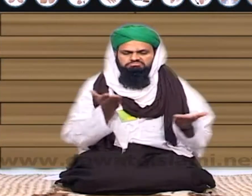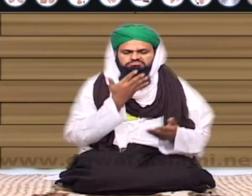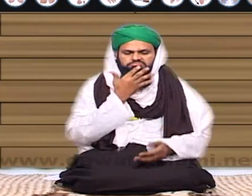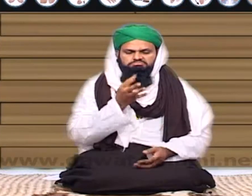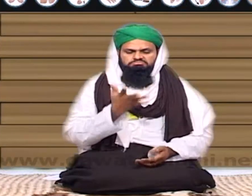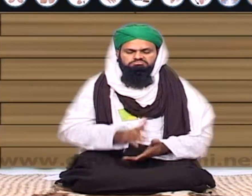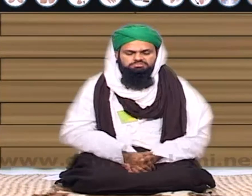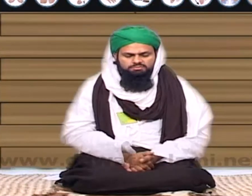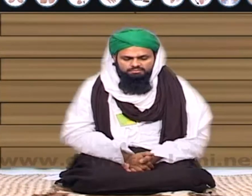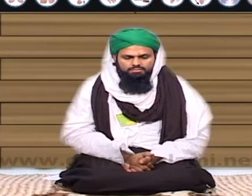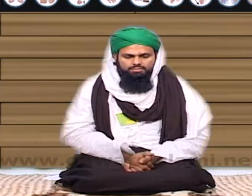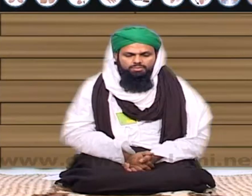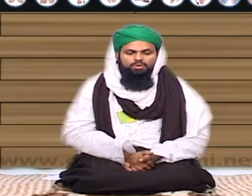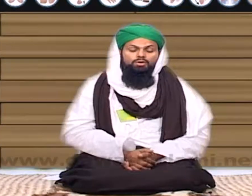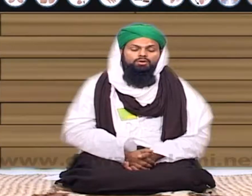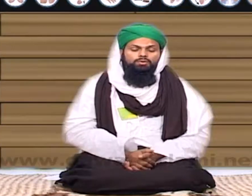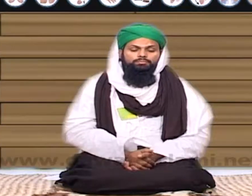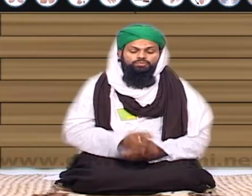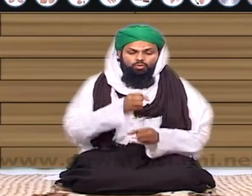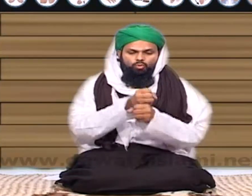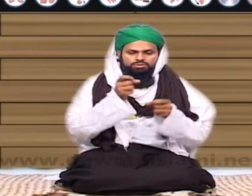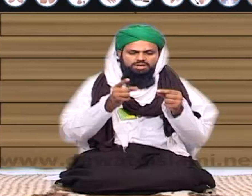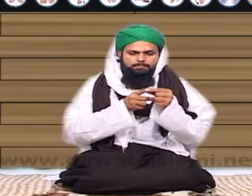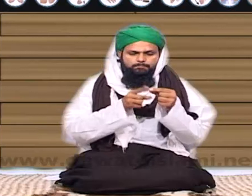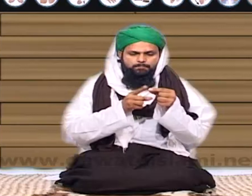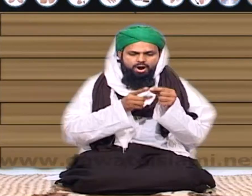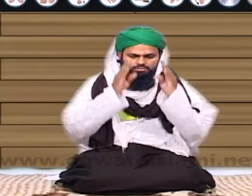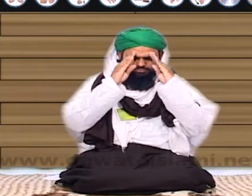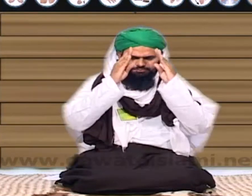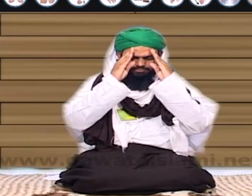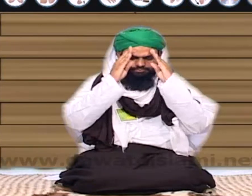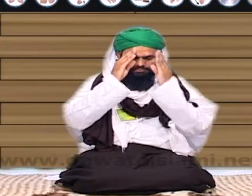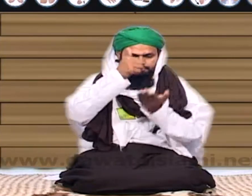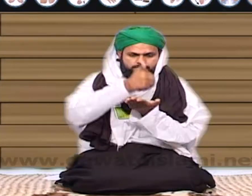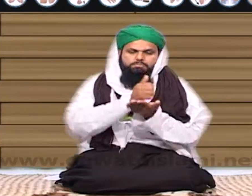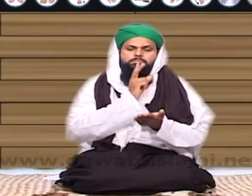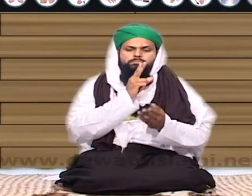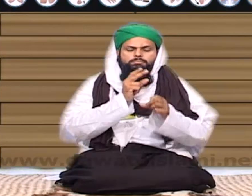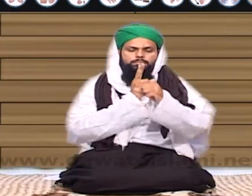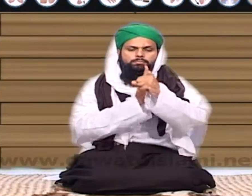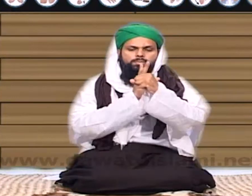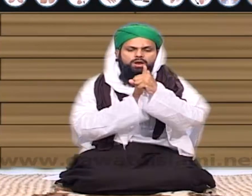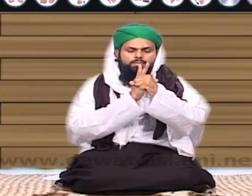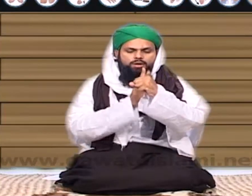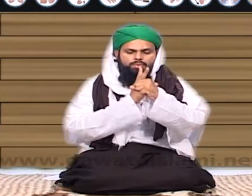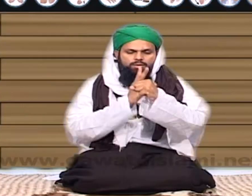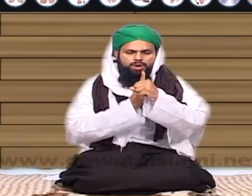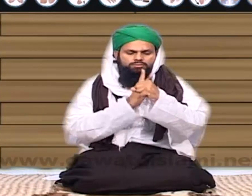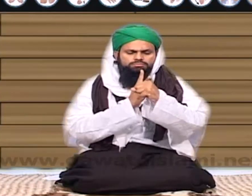ہم لوگوں کے یہاں کچھ بھی نہیں ہوتا، اتنا ہوتا تھا۔ تو ایک بار حضور سرکار بغداد رضی اللہ تعالیٰ عنہ واز